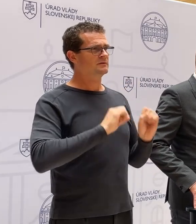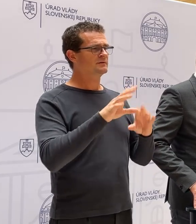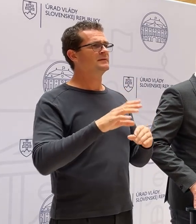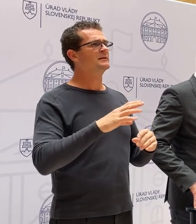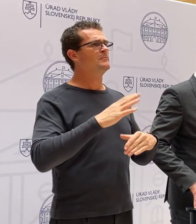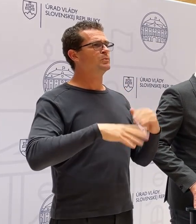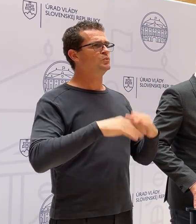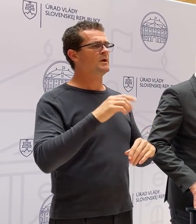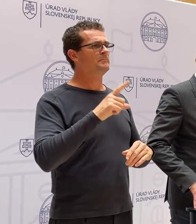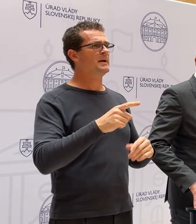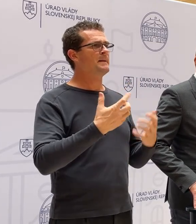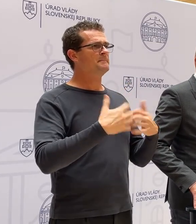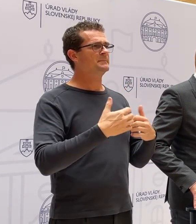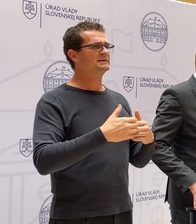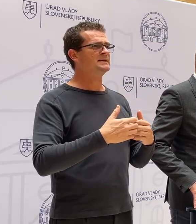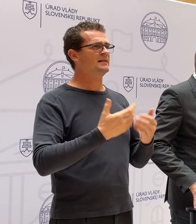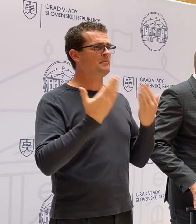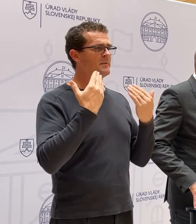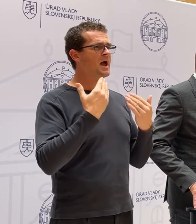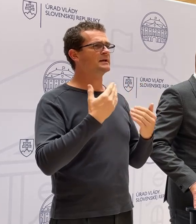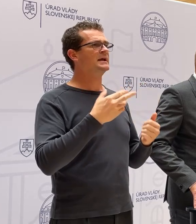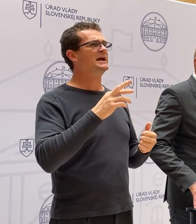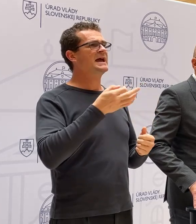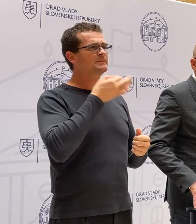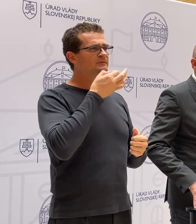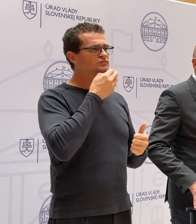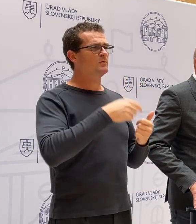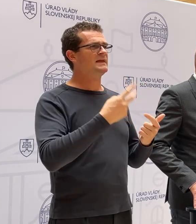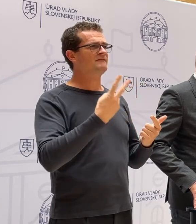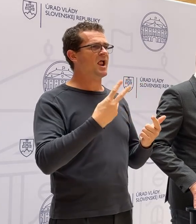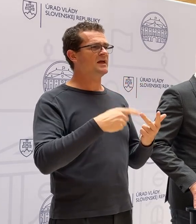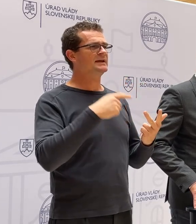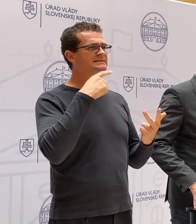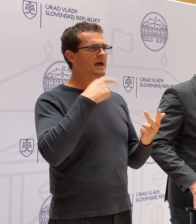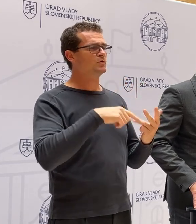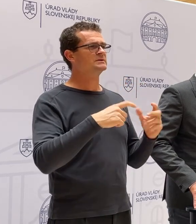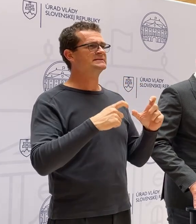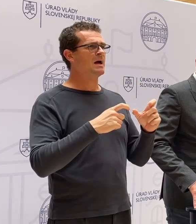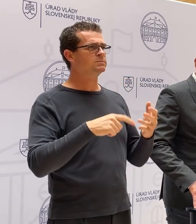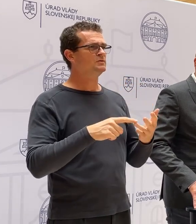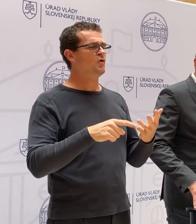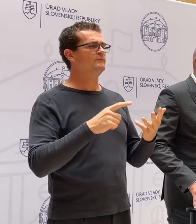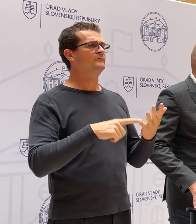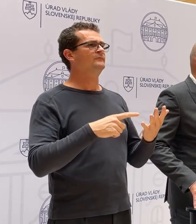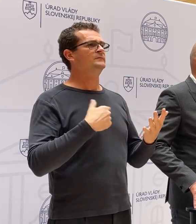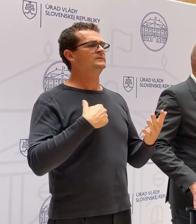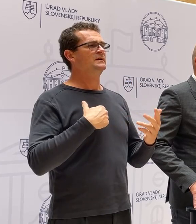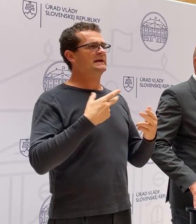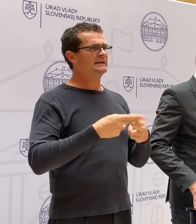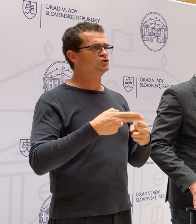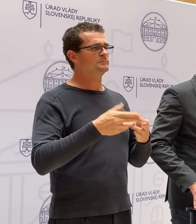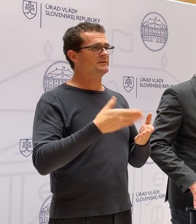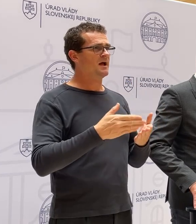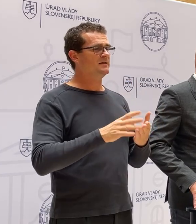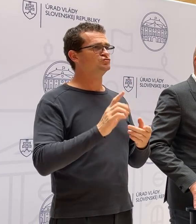parky priemyselné, Rimavská Sobota, Valaliky, Záborské teraz, Sabinov, máme rozpracovať jeden